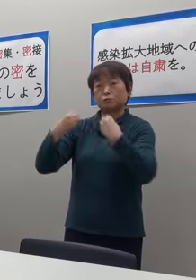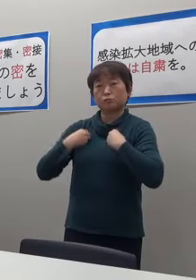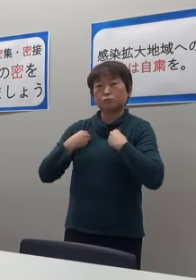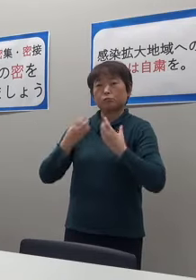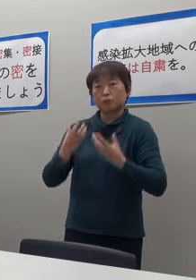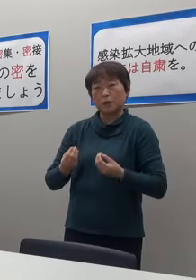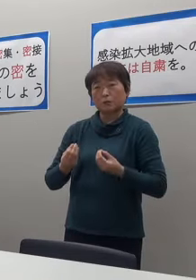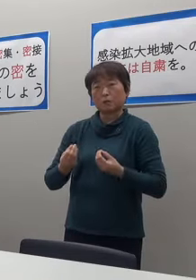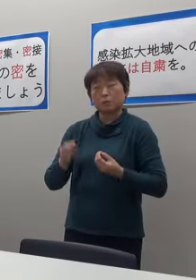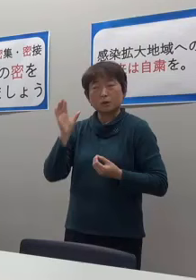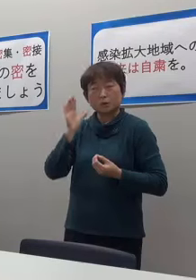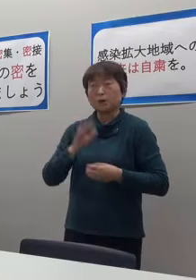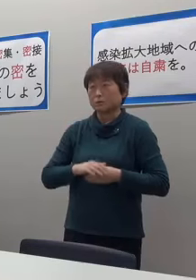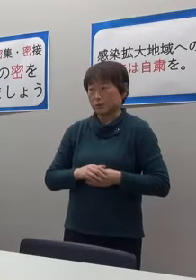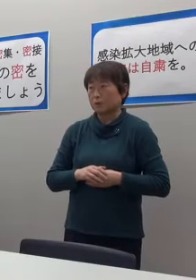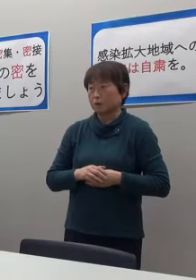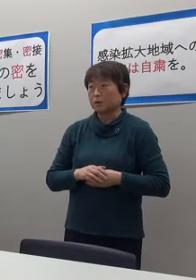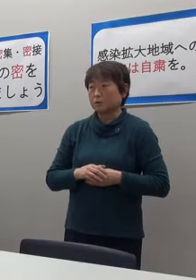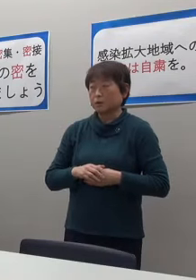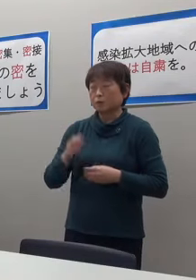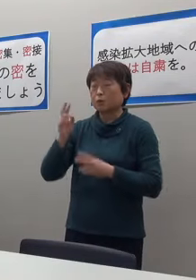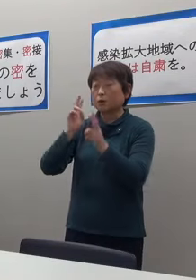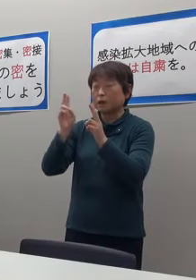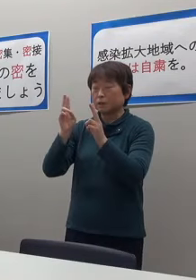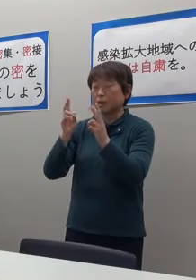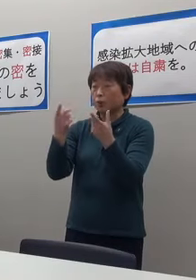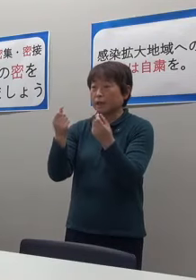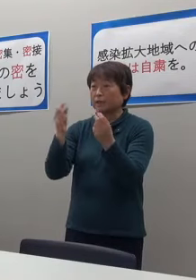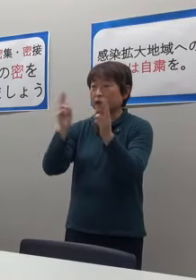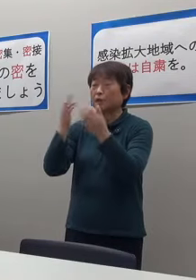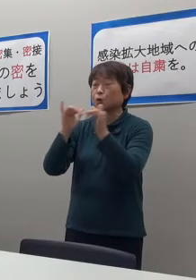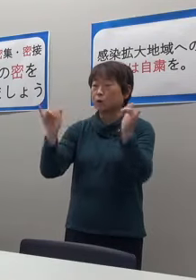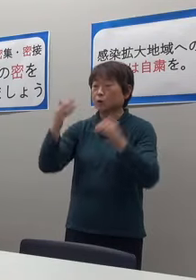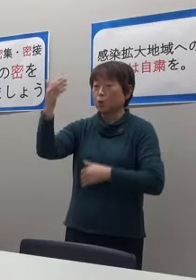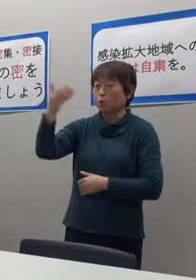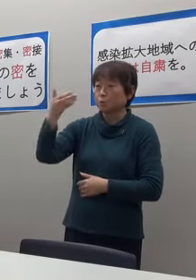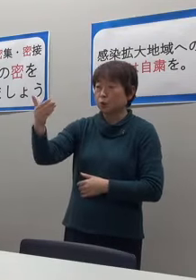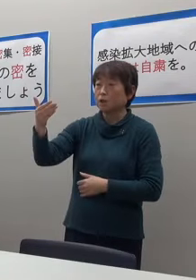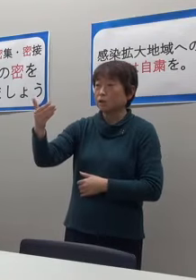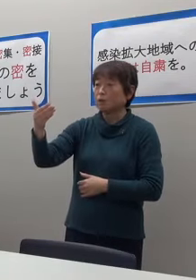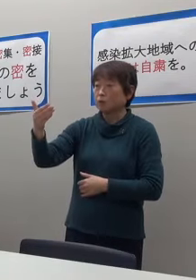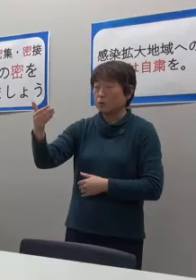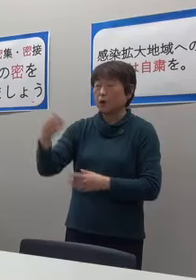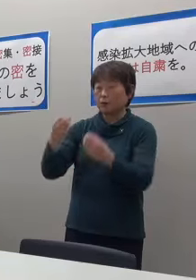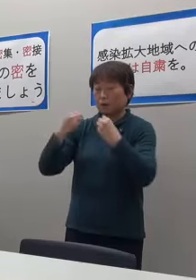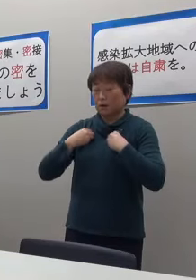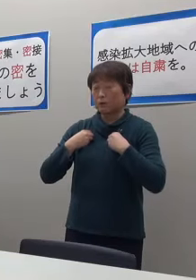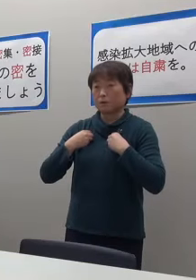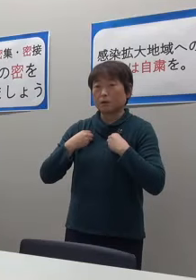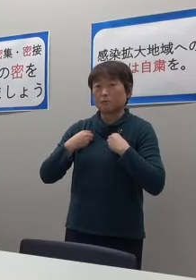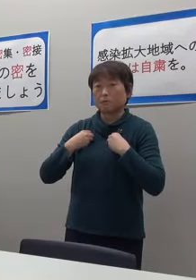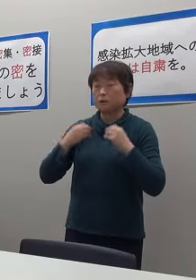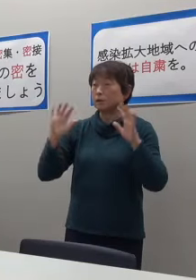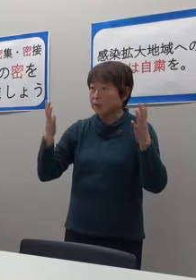ちの9人は陰性だったっていう理解でいいのかどうかということと、あと足し算するとこれ合わないんで、他どうい